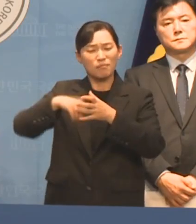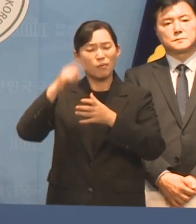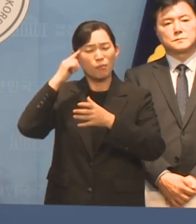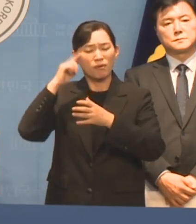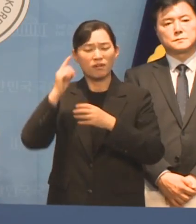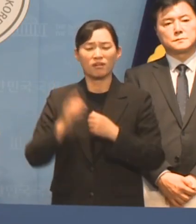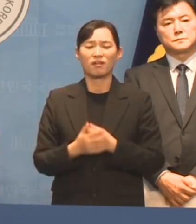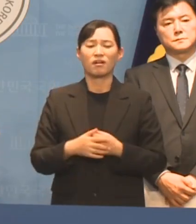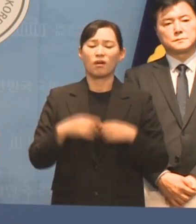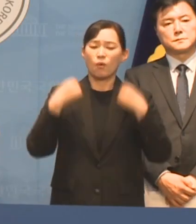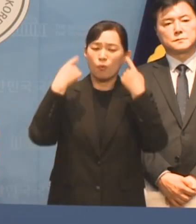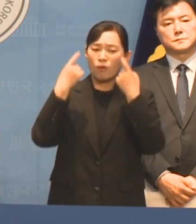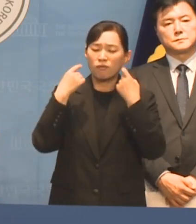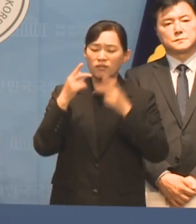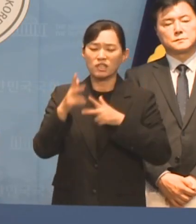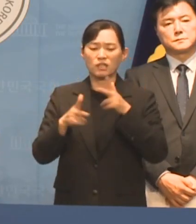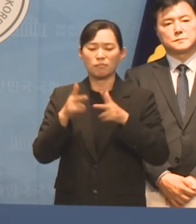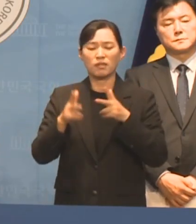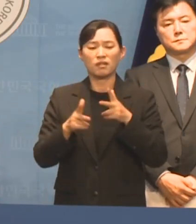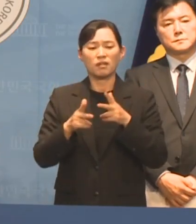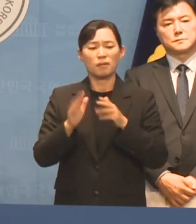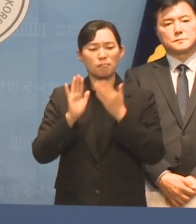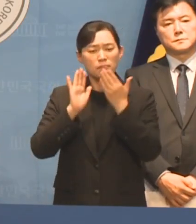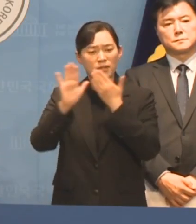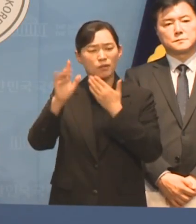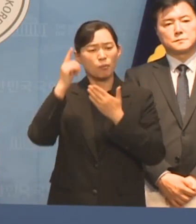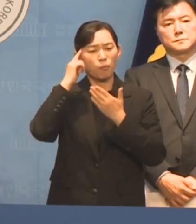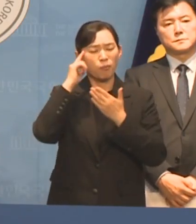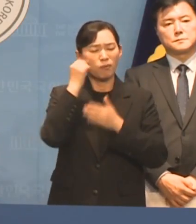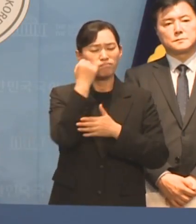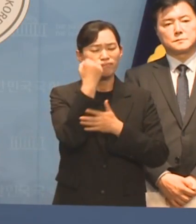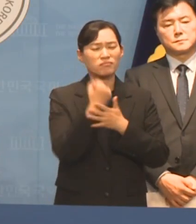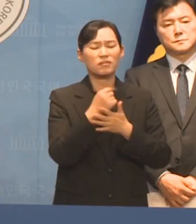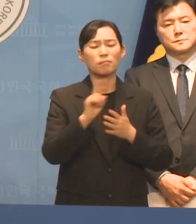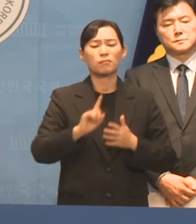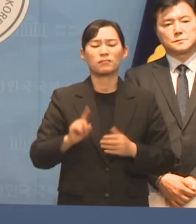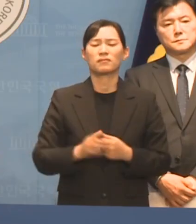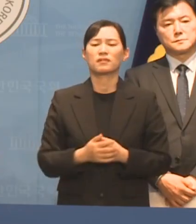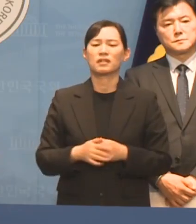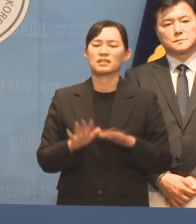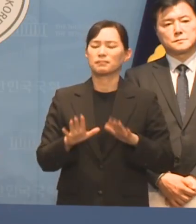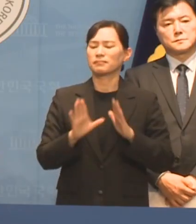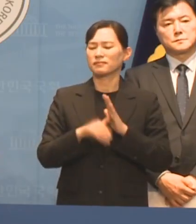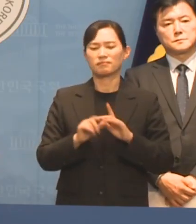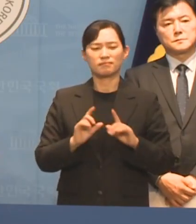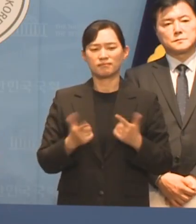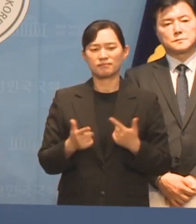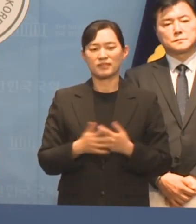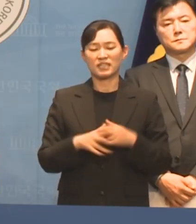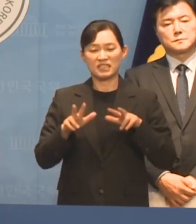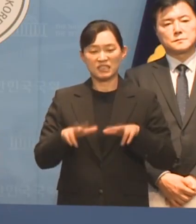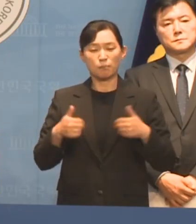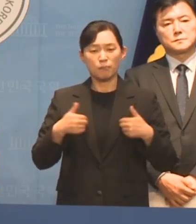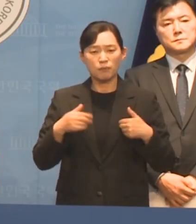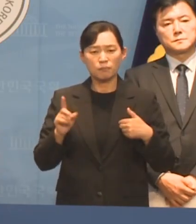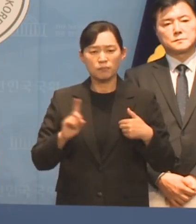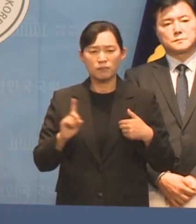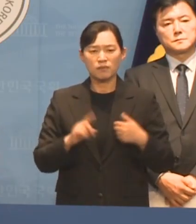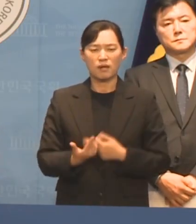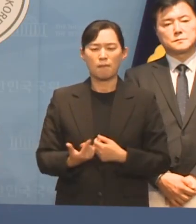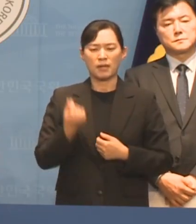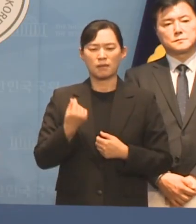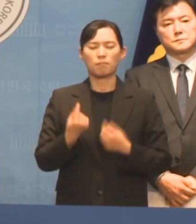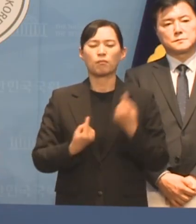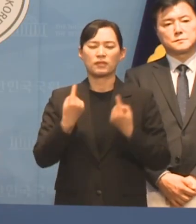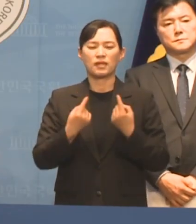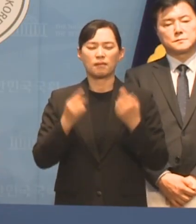관광 산업의 미래를 헌 부대로 오염시키려 합니까? 지금은 때가 아닙니다. 지금 필요한 것은